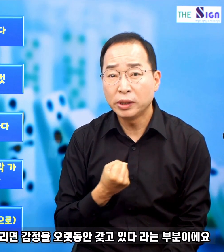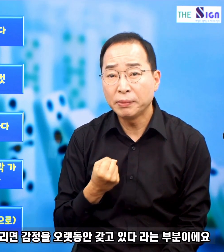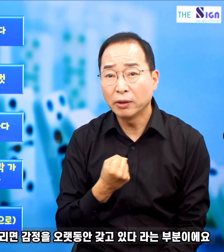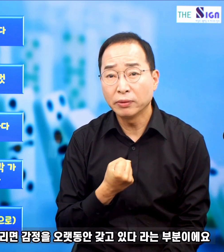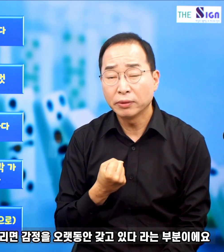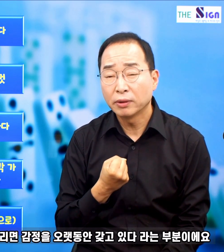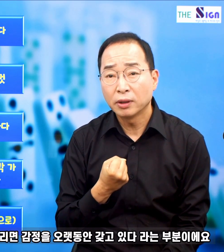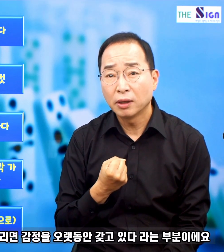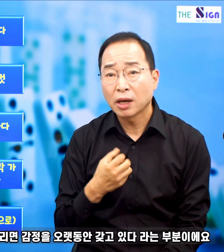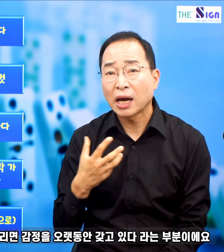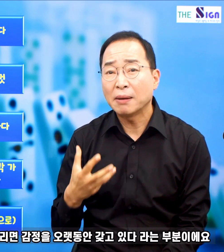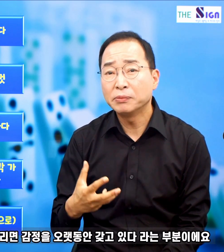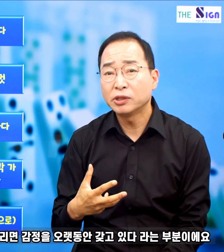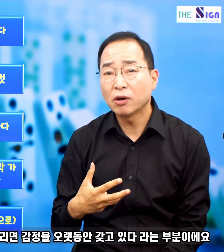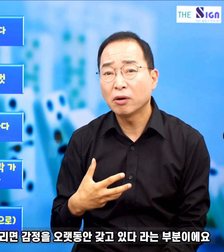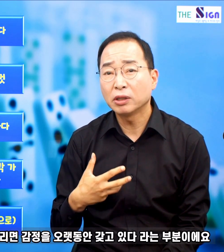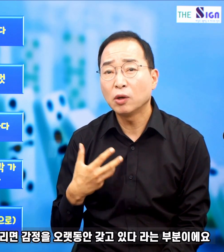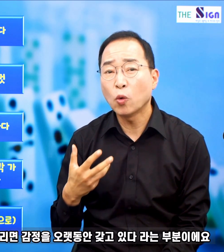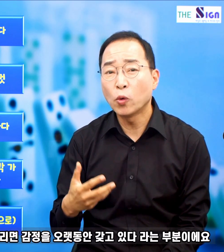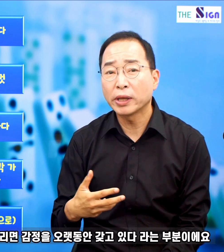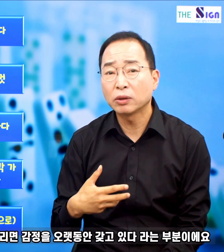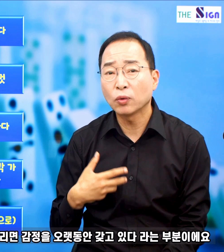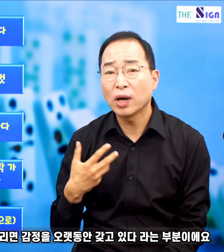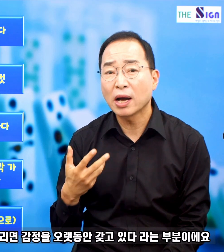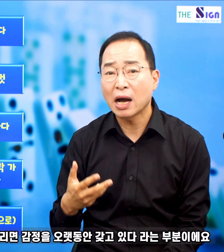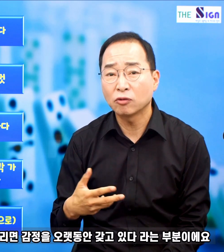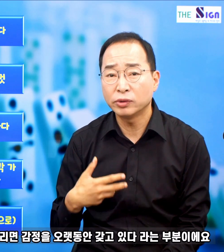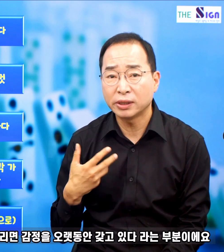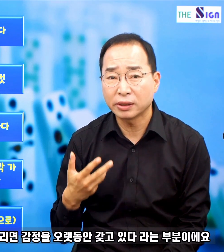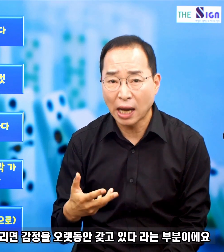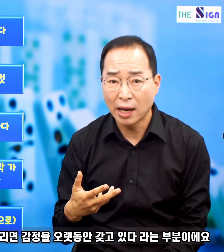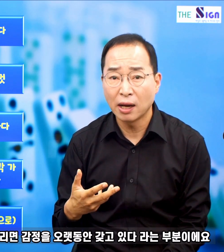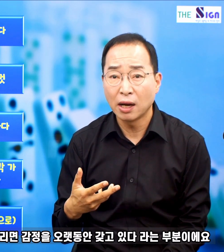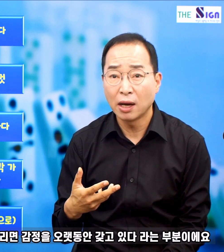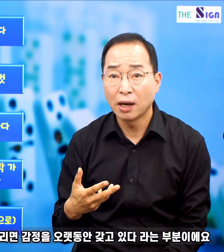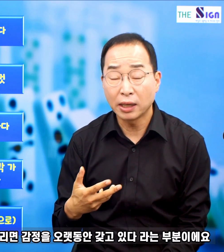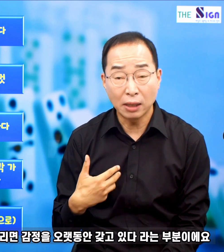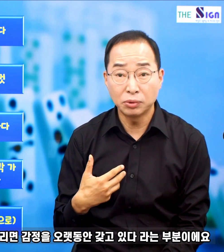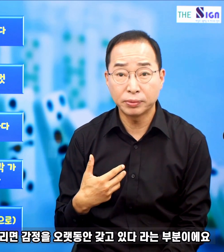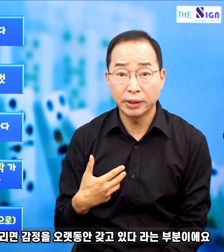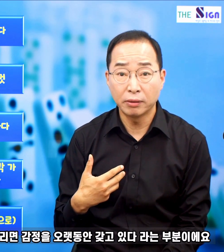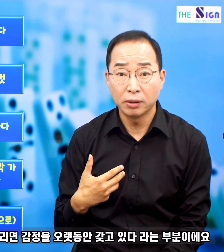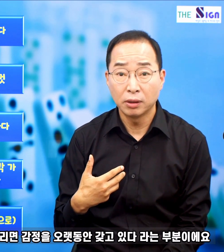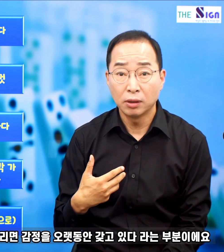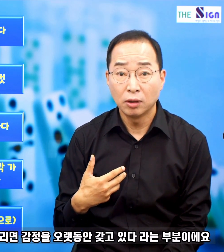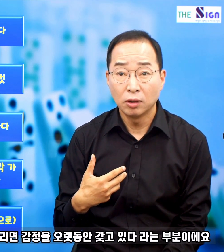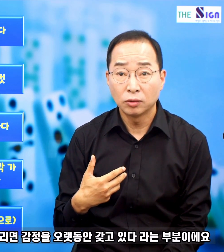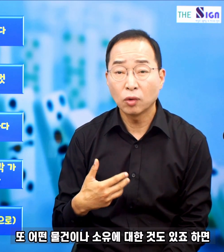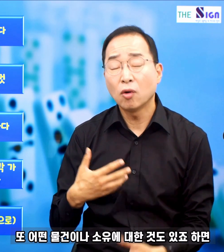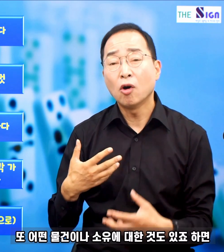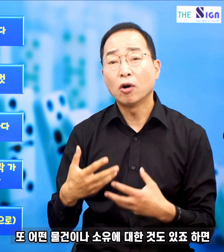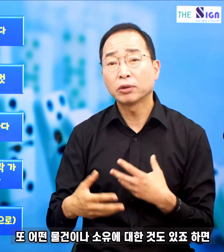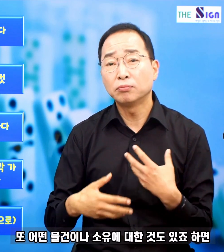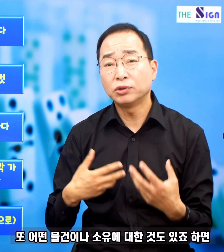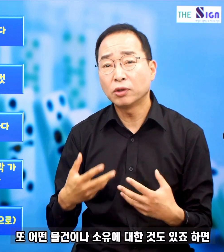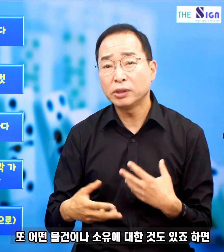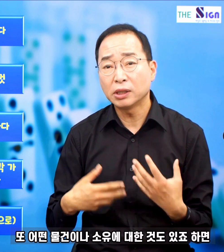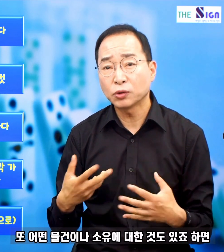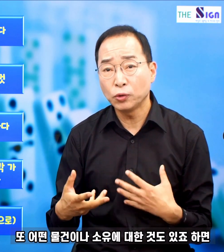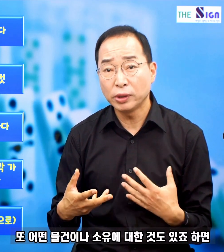돌리면 감정을 오랫동안 갖고 있다 라는 부분이에요. 또 어떤 물건이나 소유에 대한